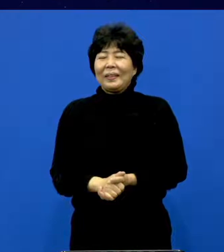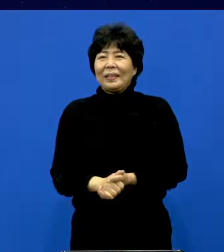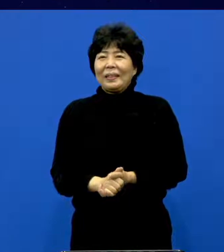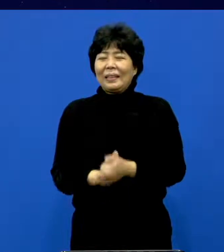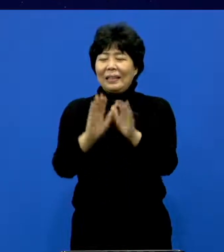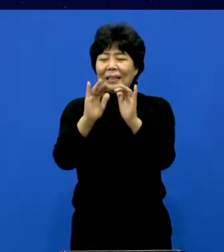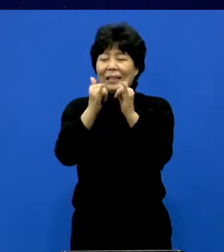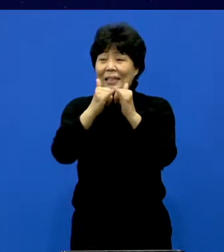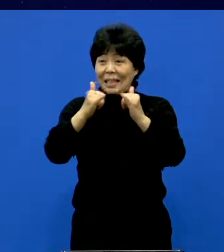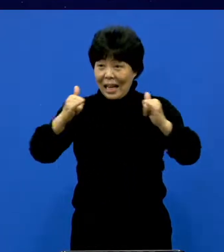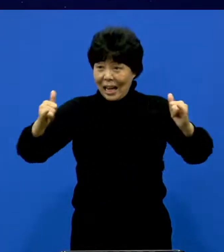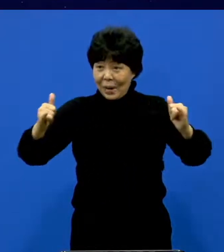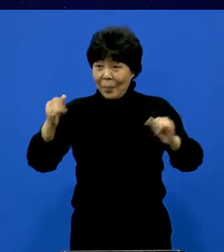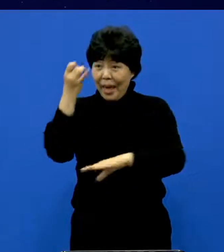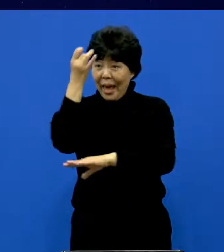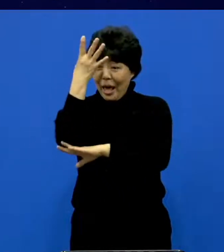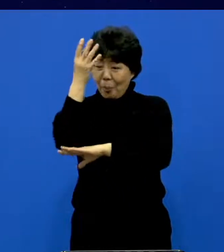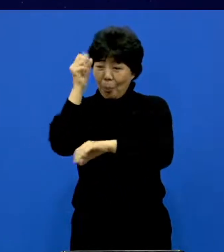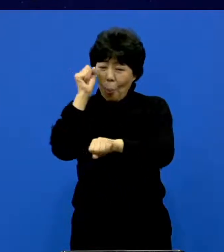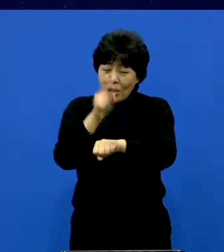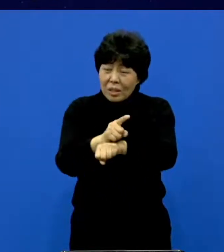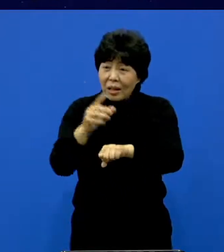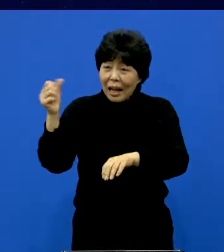인간 본성으로 안 돼요. 은혜의 원리.